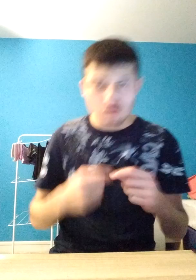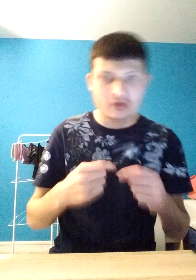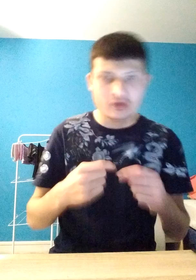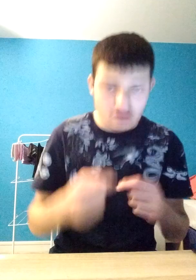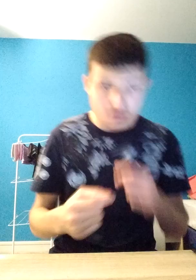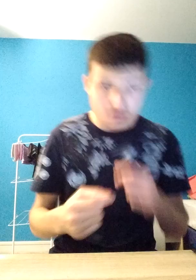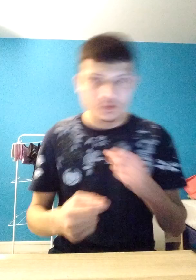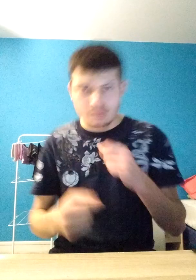Ouais.